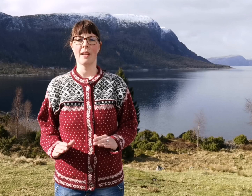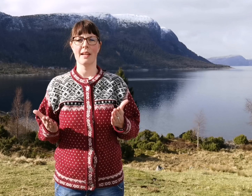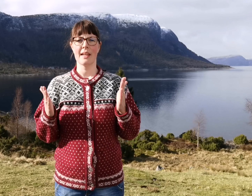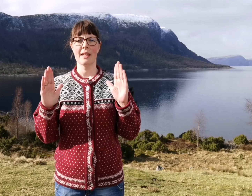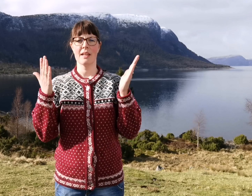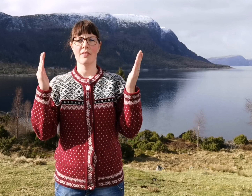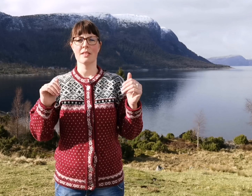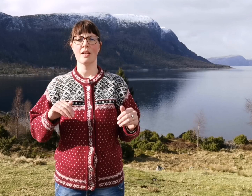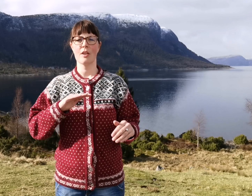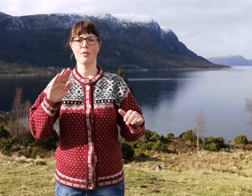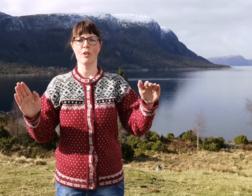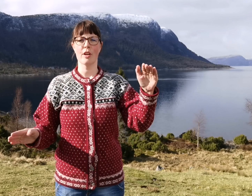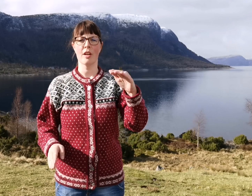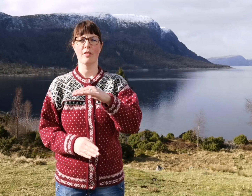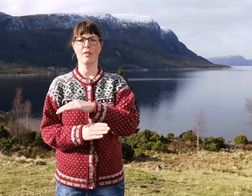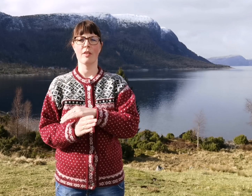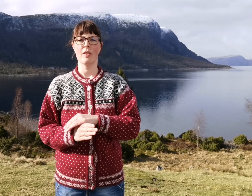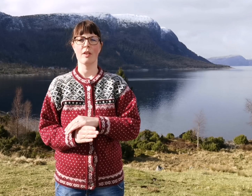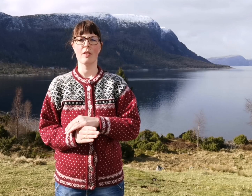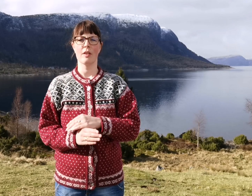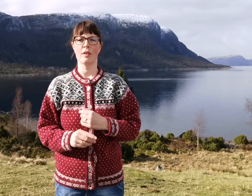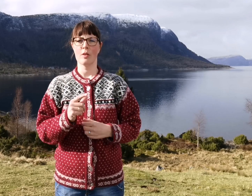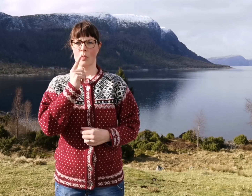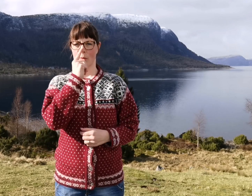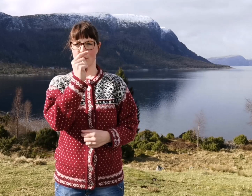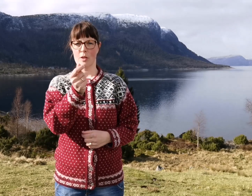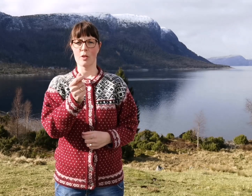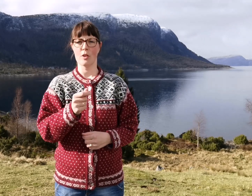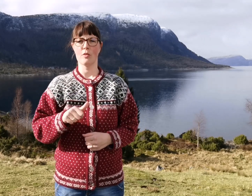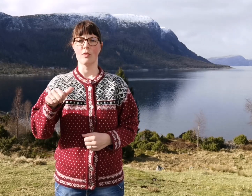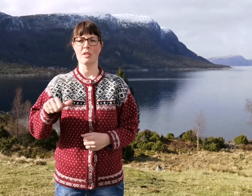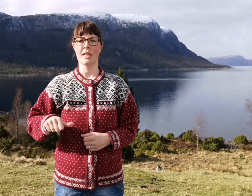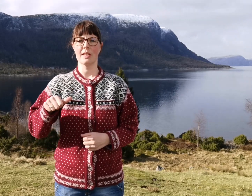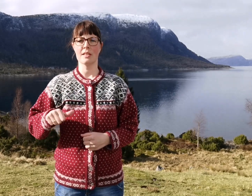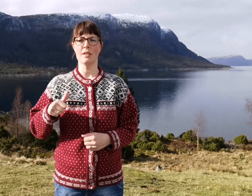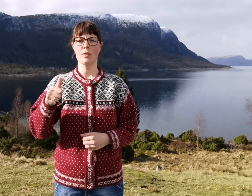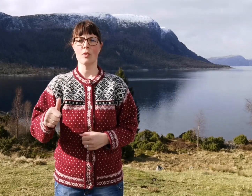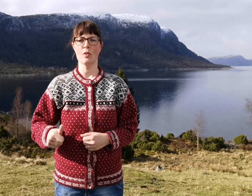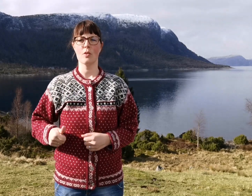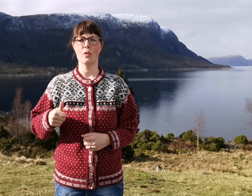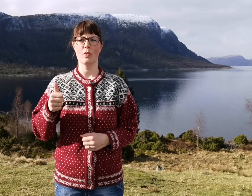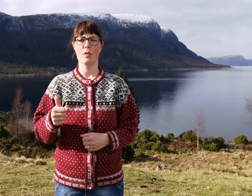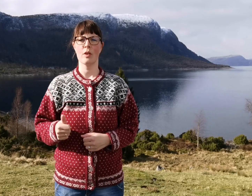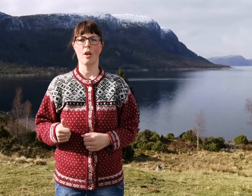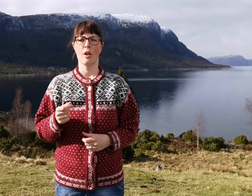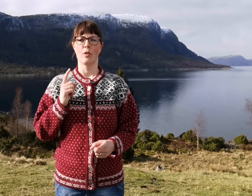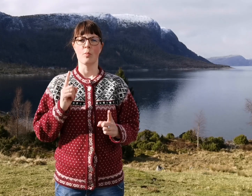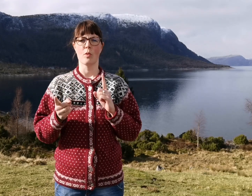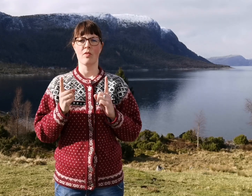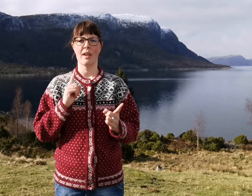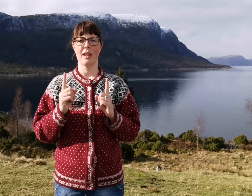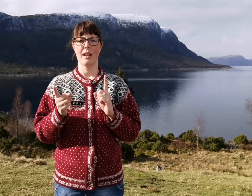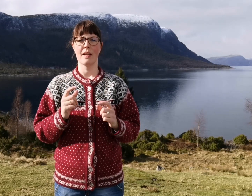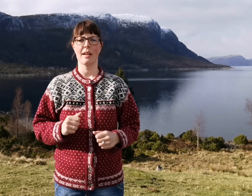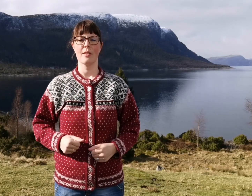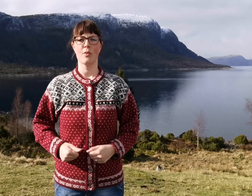blir livet snart forandra. Du er snart ved 16 år. Du må velge